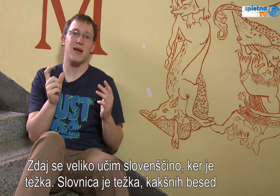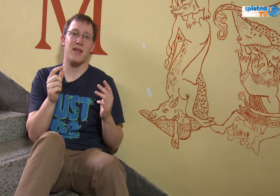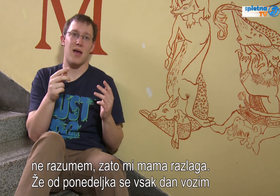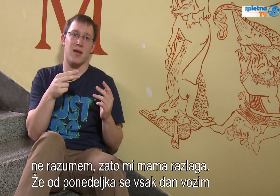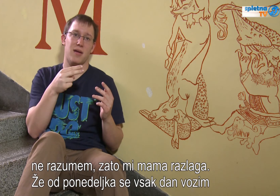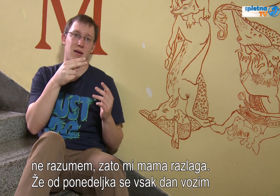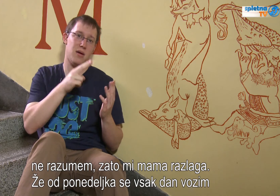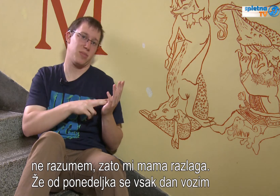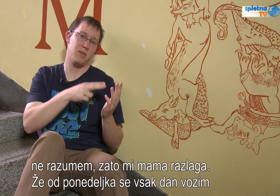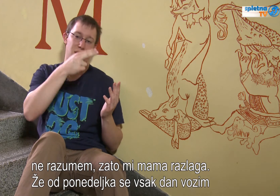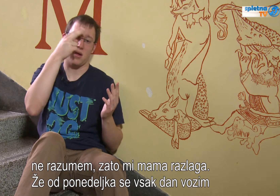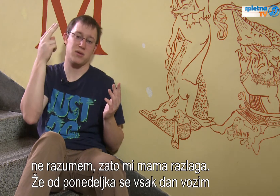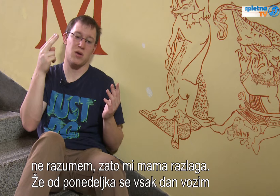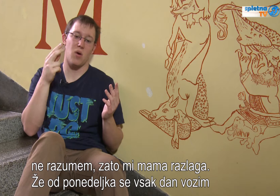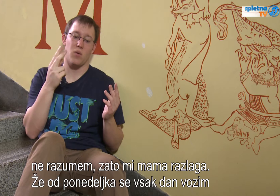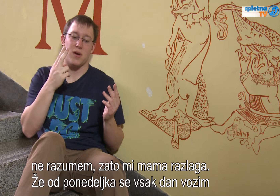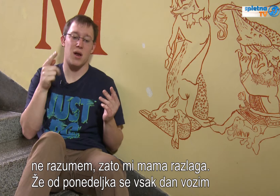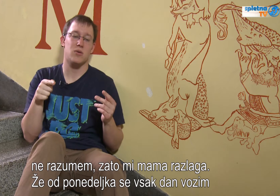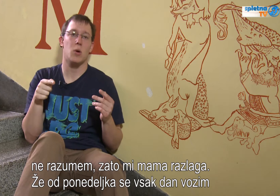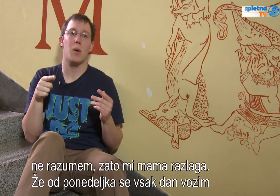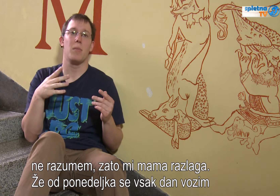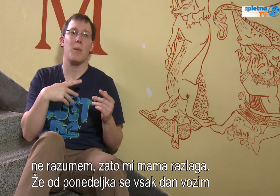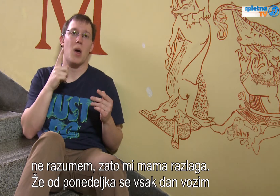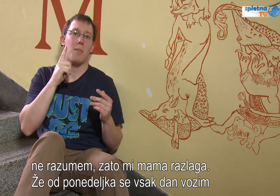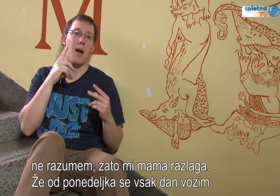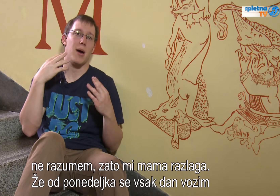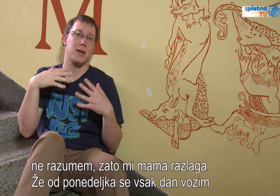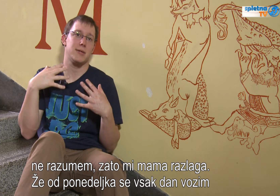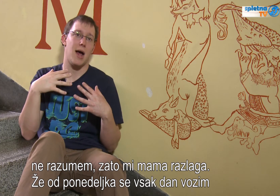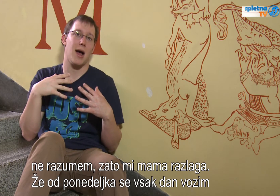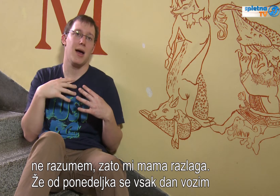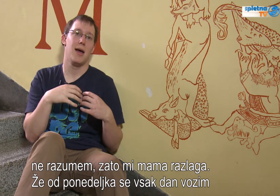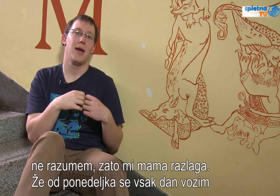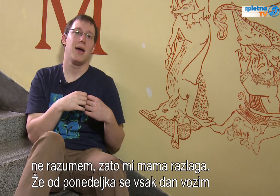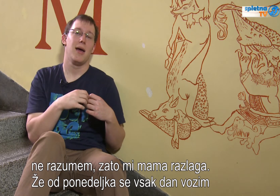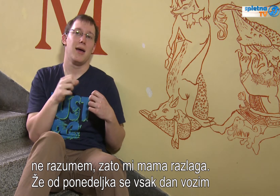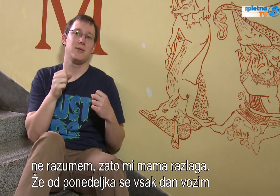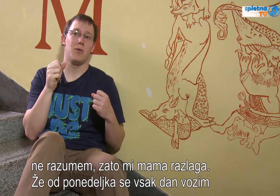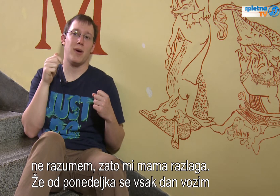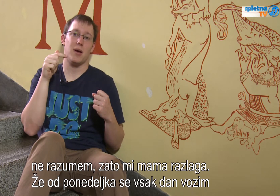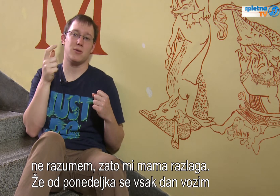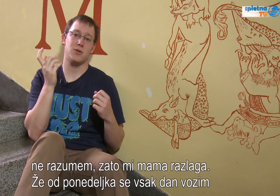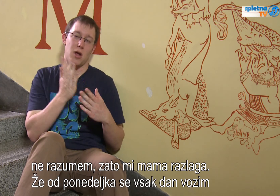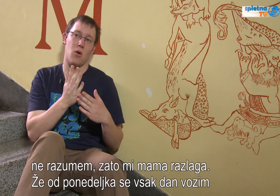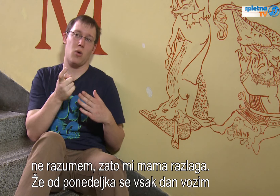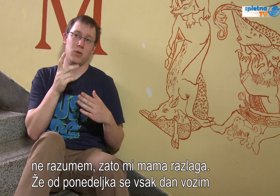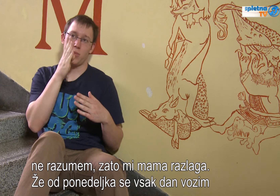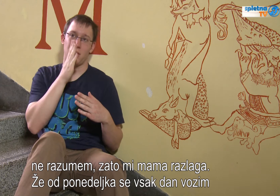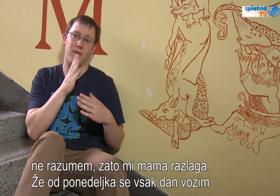besede, naprimer naslov, ne razumem, pa moja mama razlaga. Zato pa že od